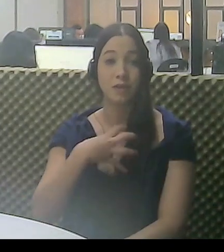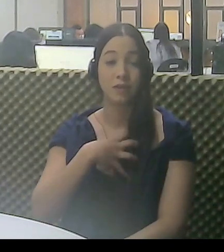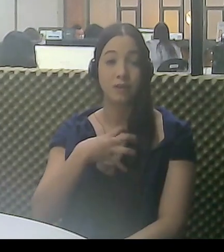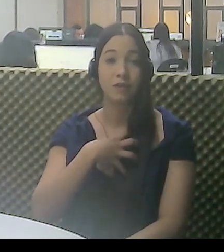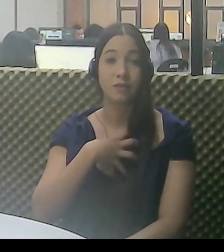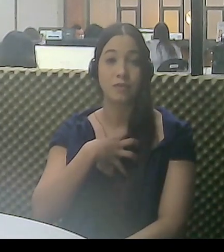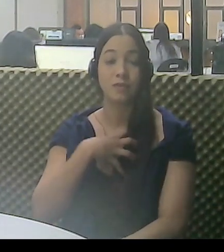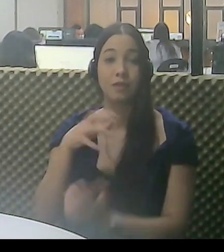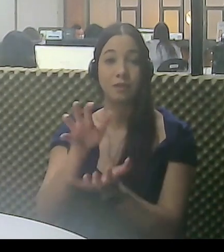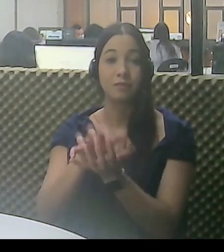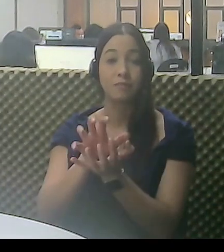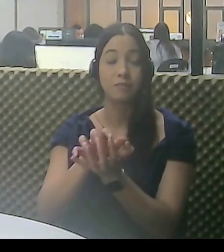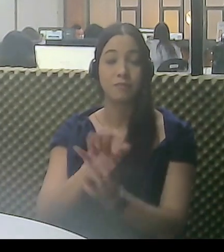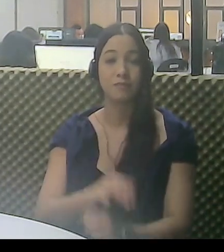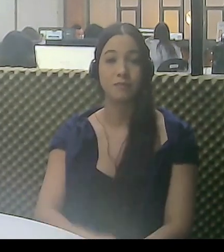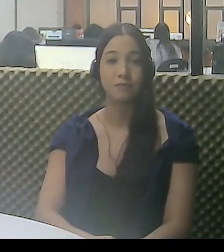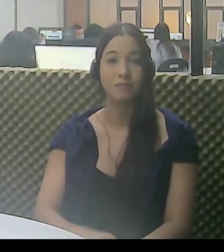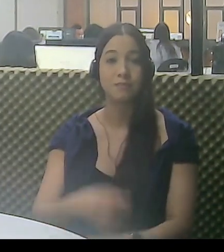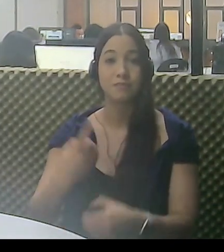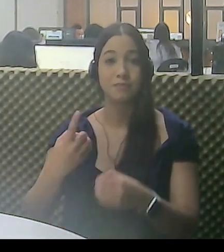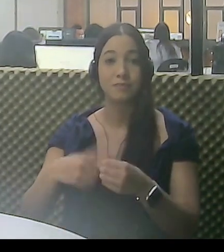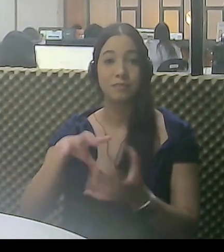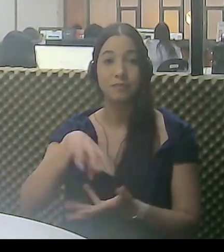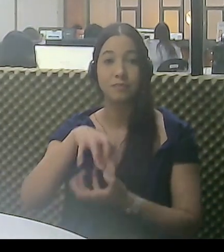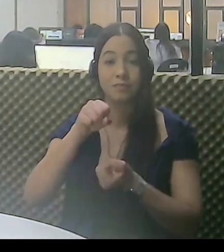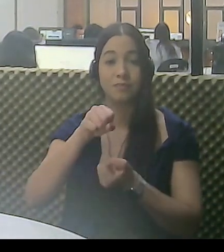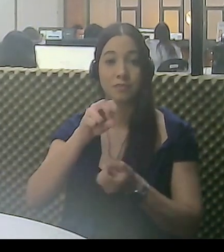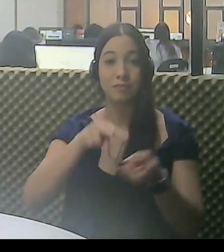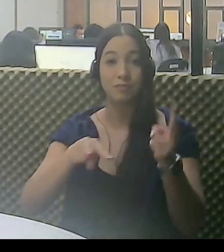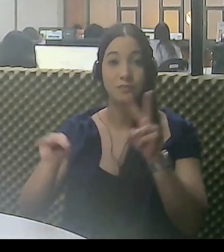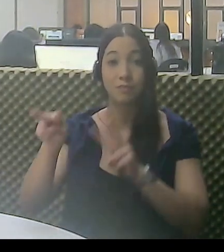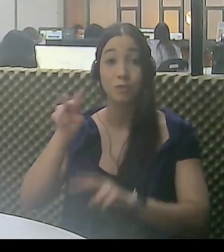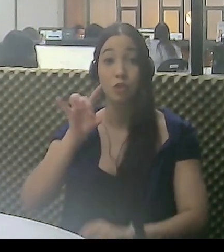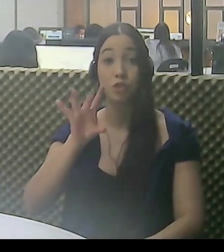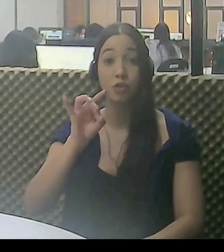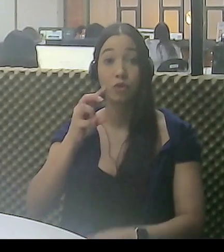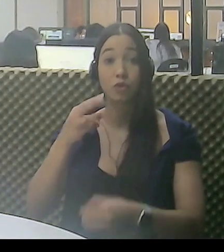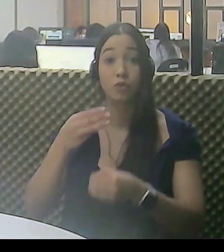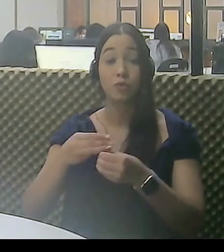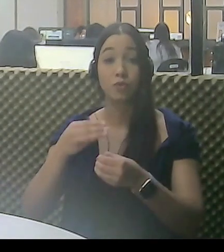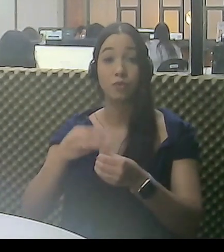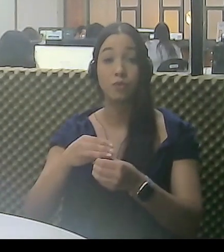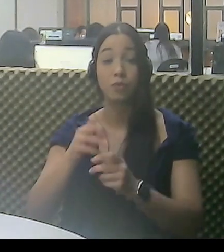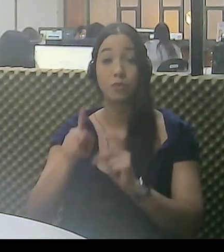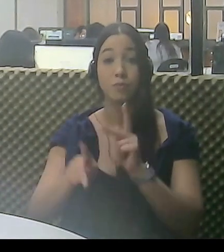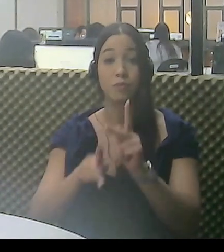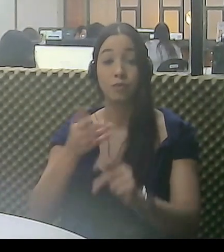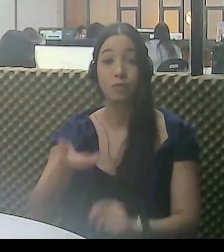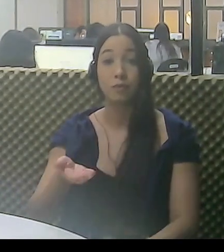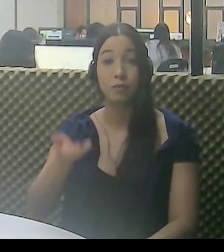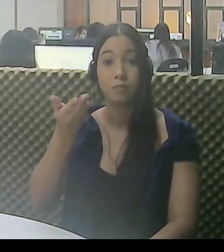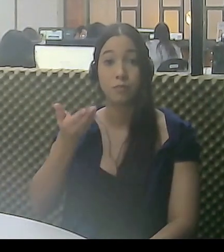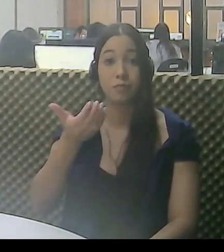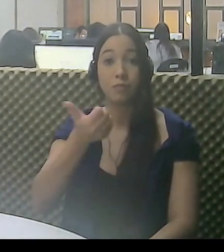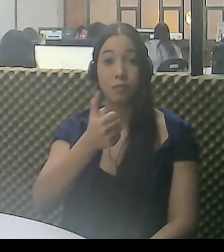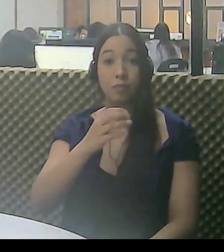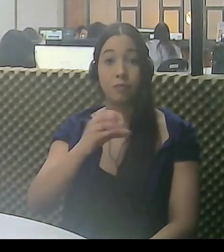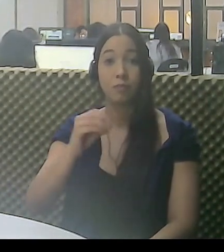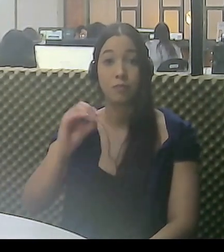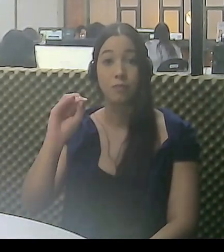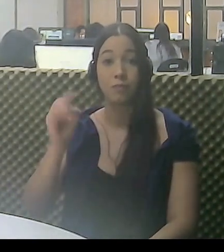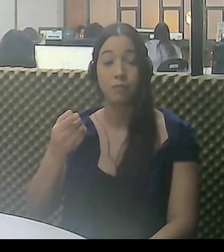e Recife. O ranking de cidades sustentáveis avalia somente municípios com população superior a 100 mil